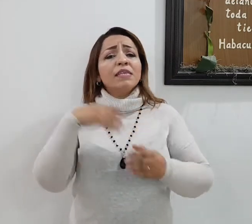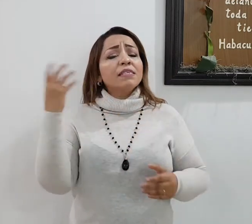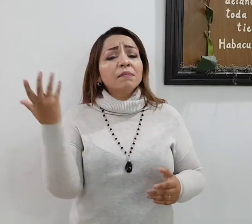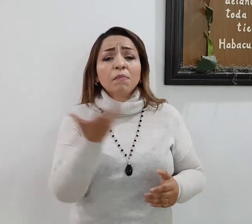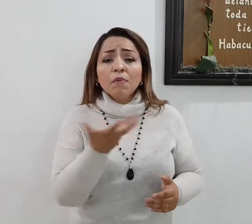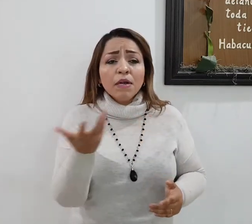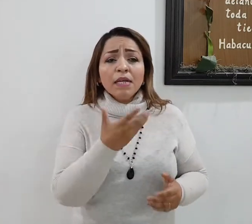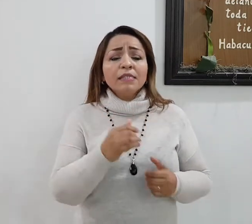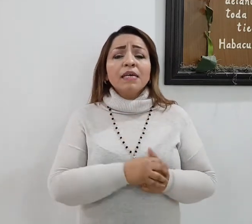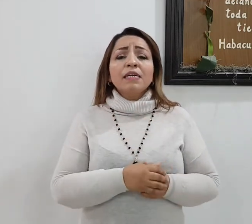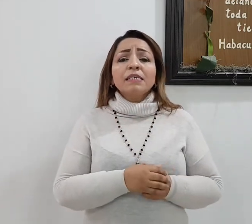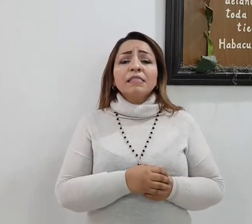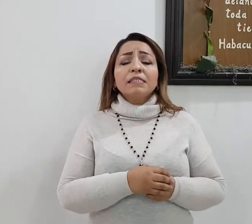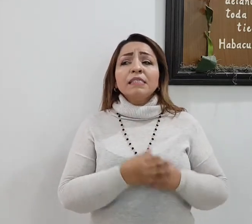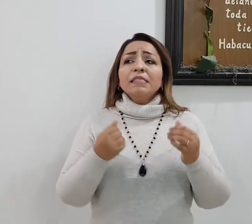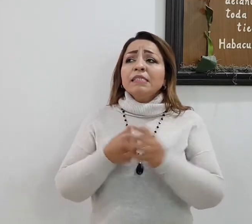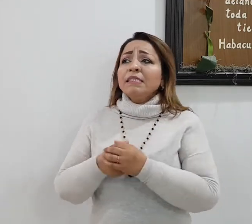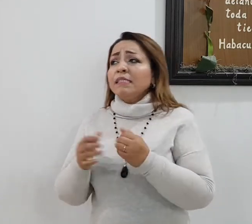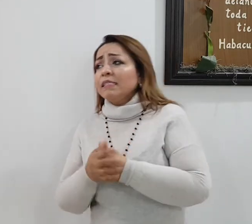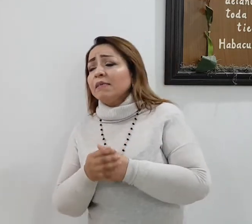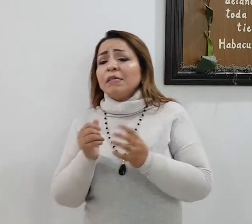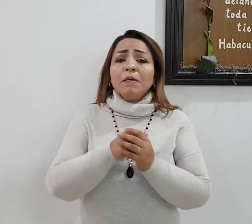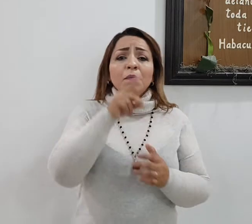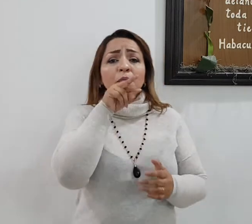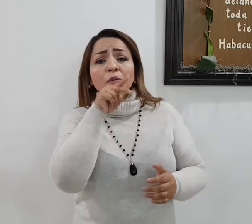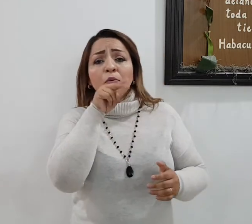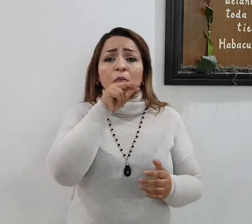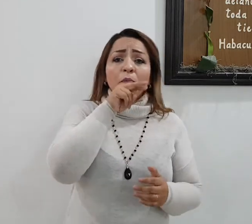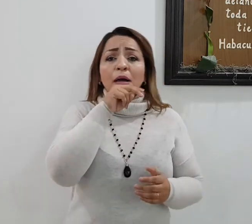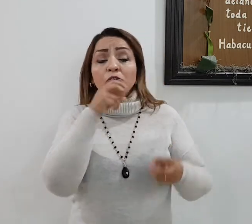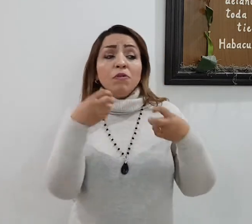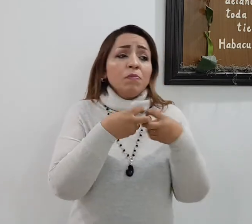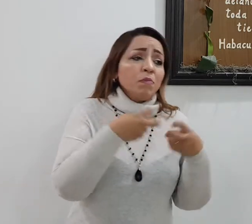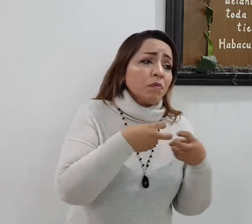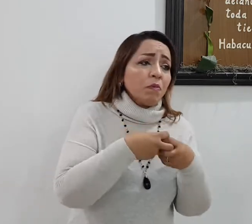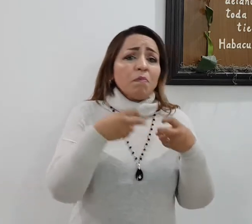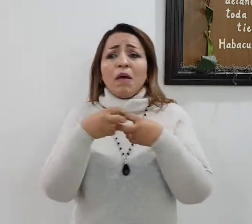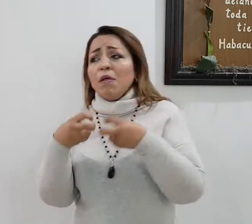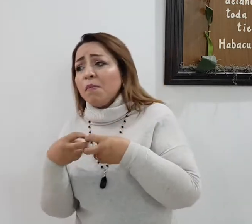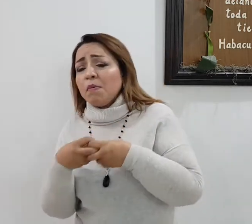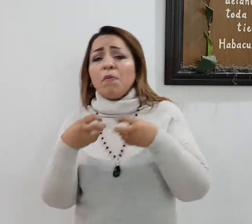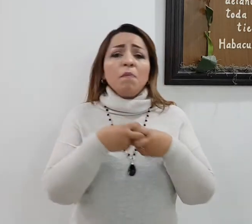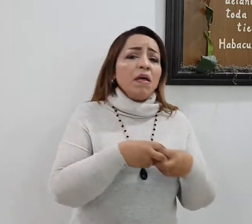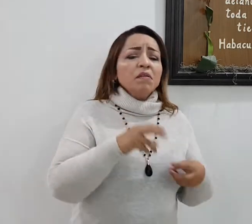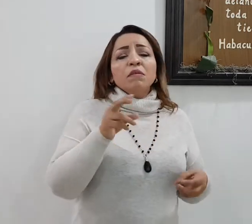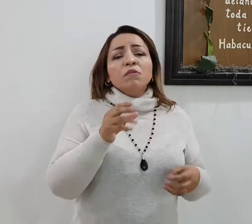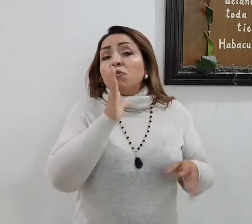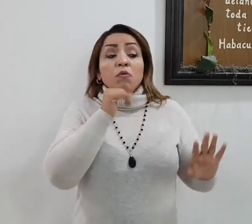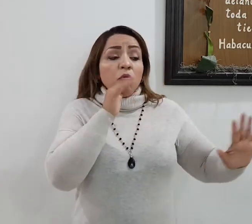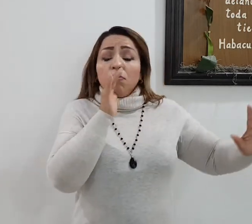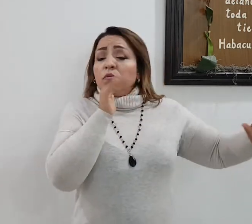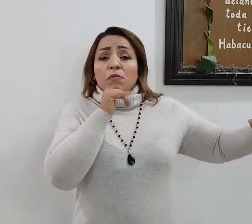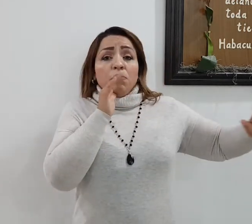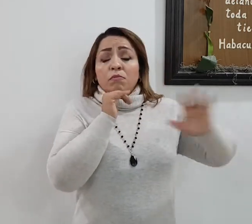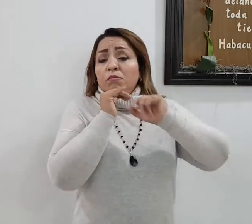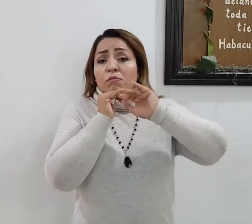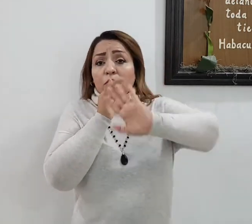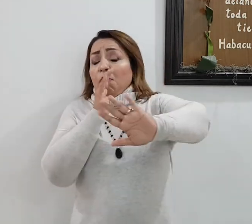ando estresado y no tengo ni tiempo para leer la Biblia. Sabe que por ahí está circulando en las redes